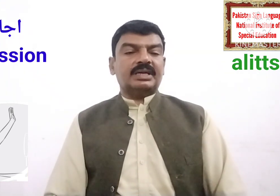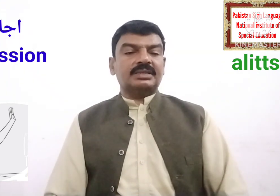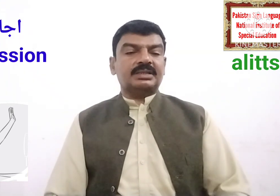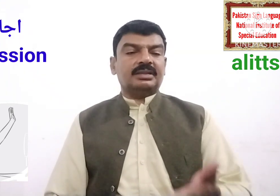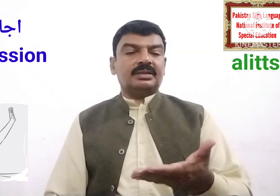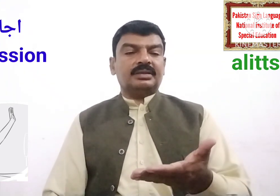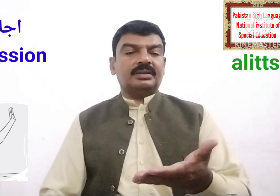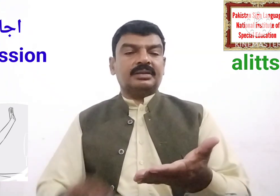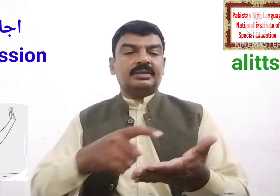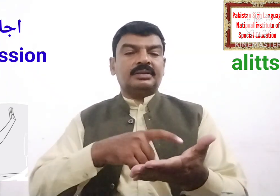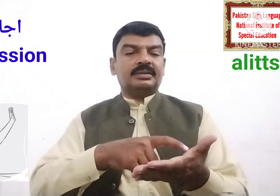इजाजत,